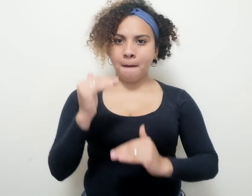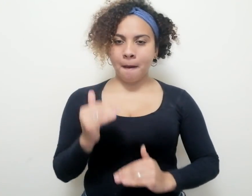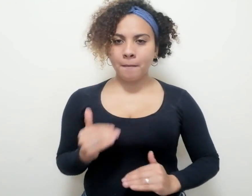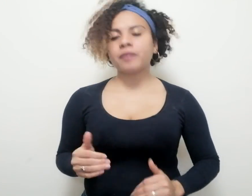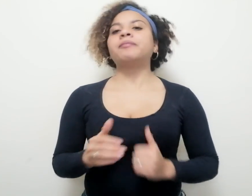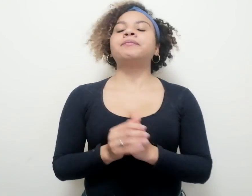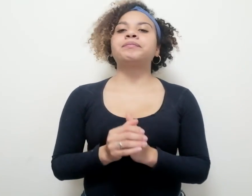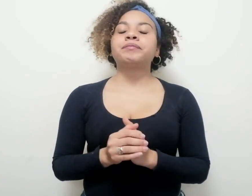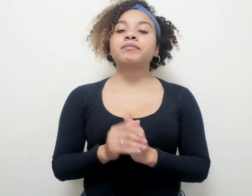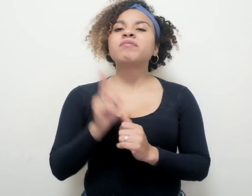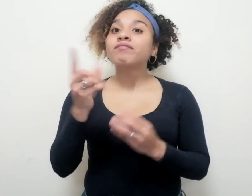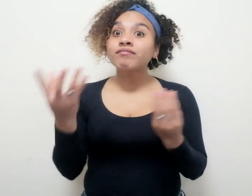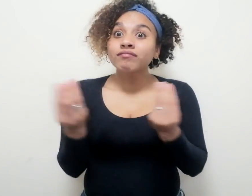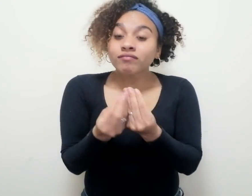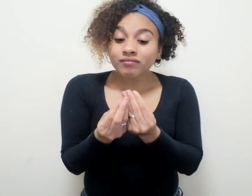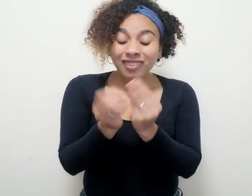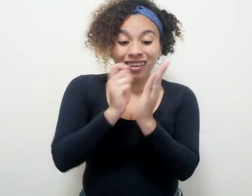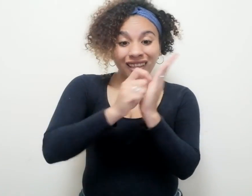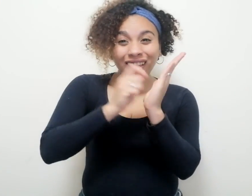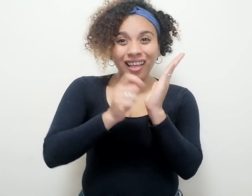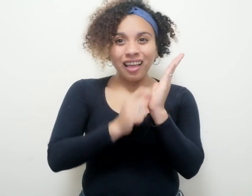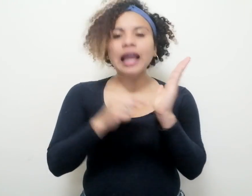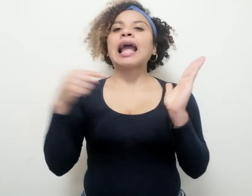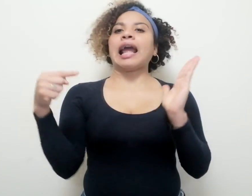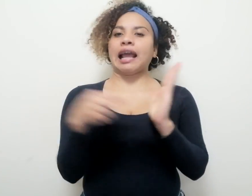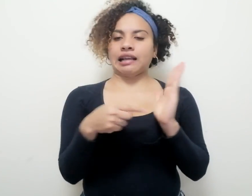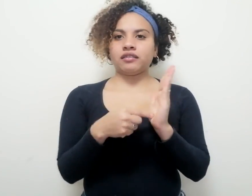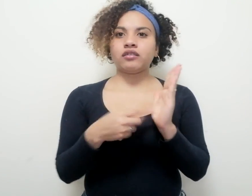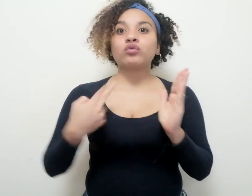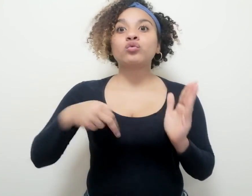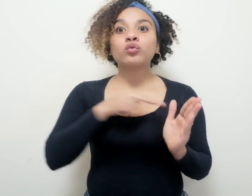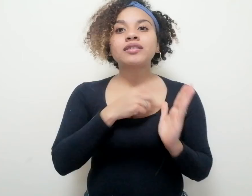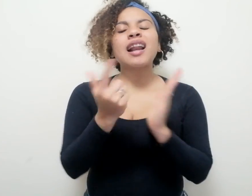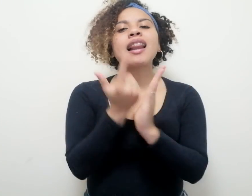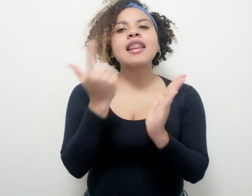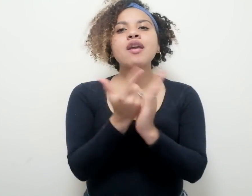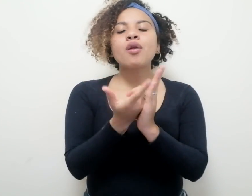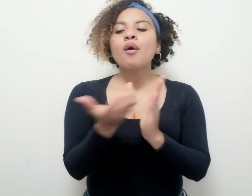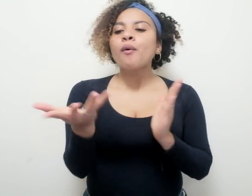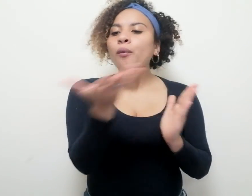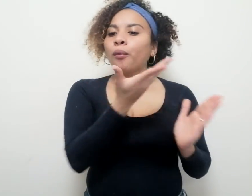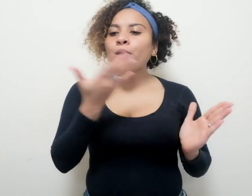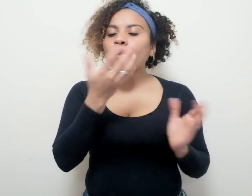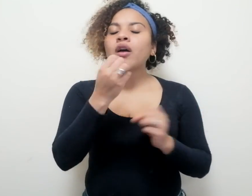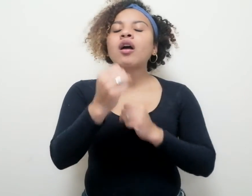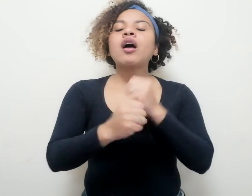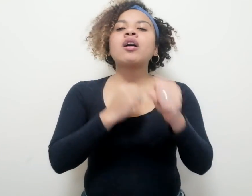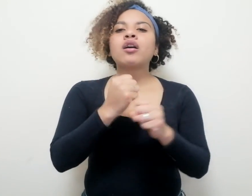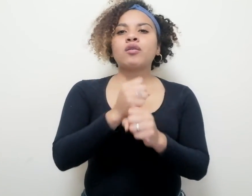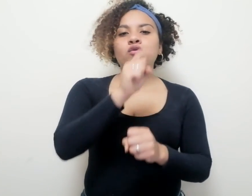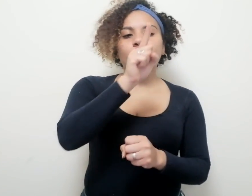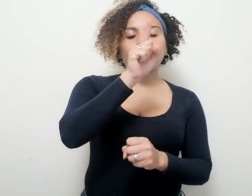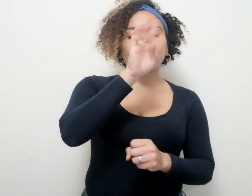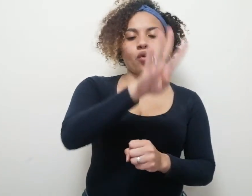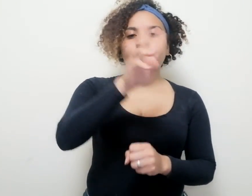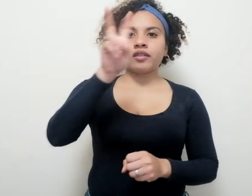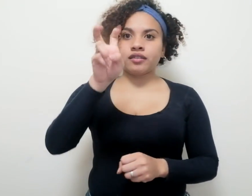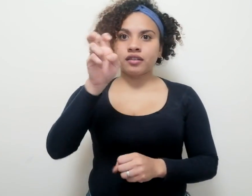El conjunto de sus textos es nuestro libro El Viento, número 97, un regalo de